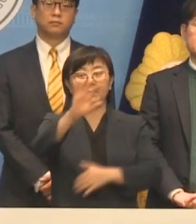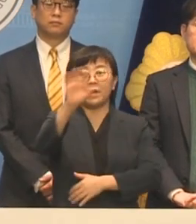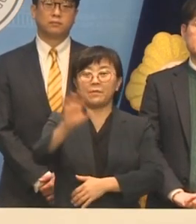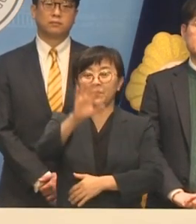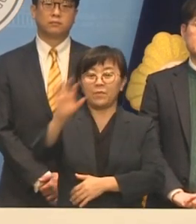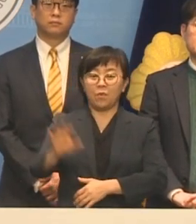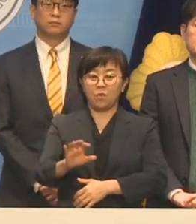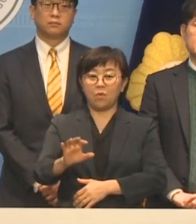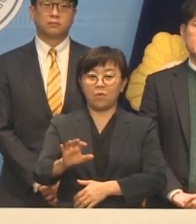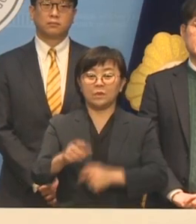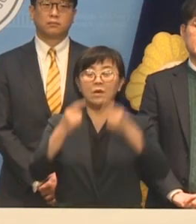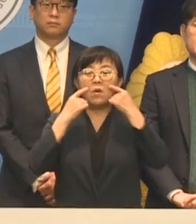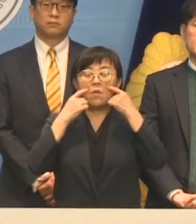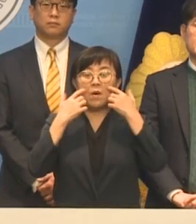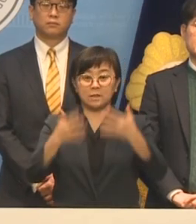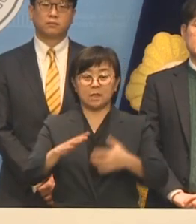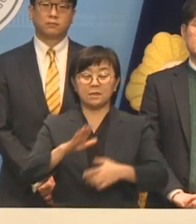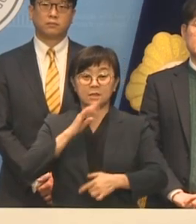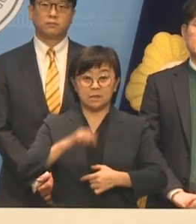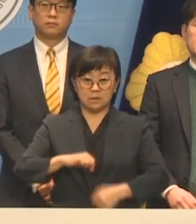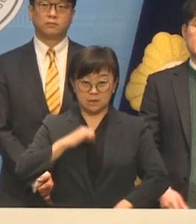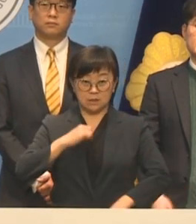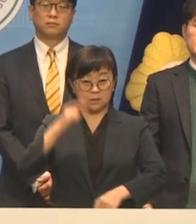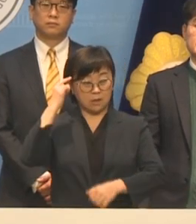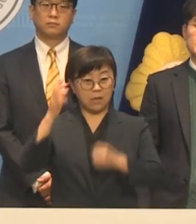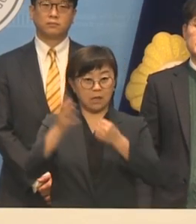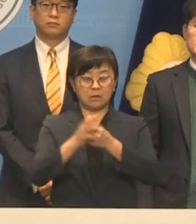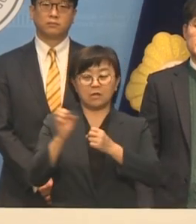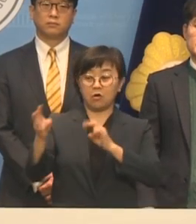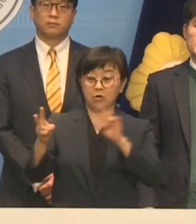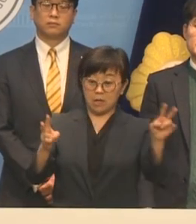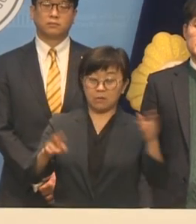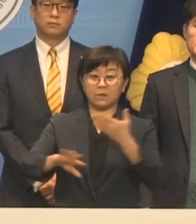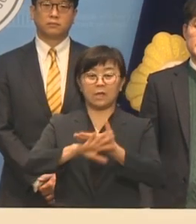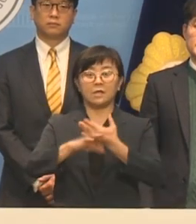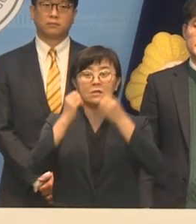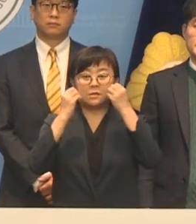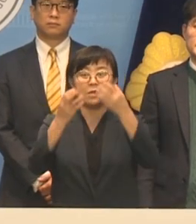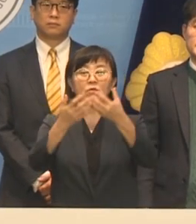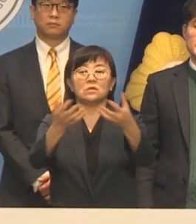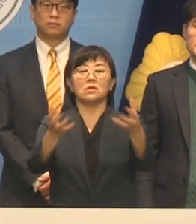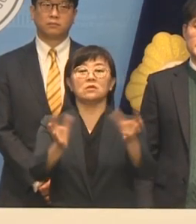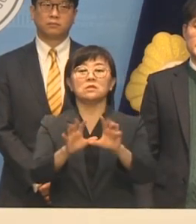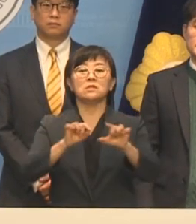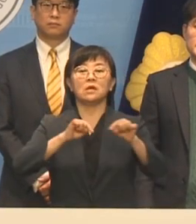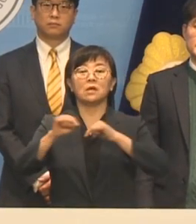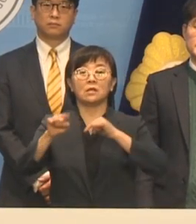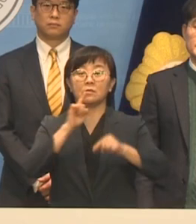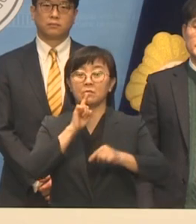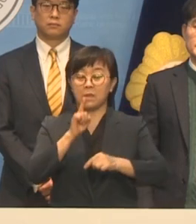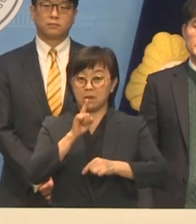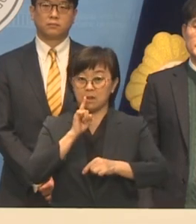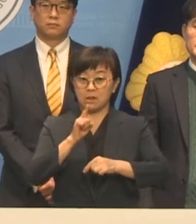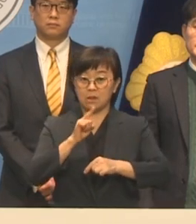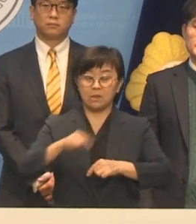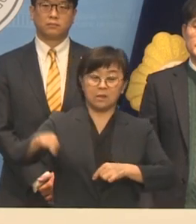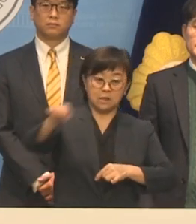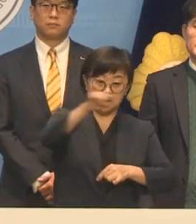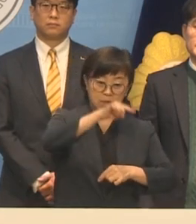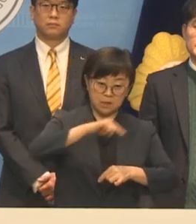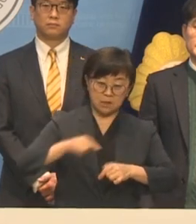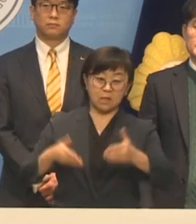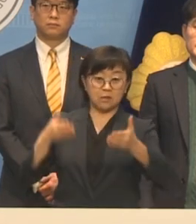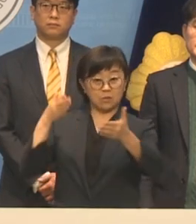반복된다는 자명한 진실을 생각한다면 거대 양당과 다른 새로운 정치를 하겠다고 나서는 이들의